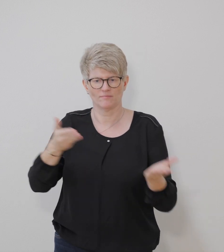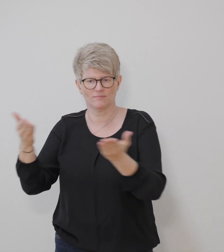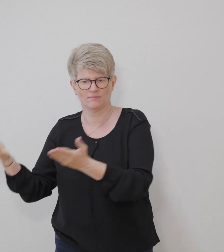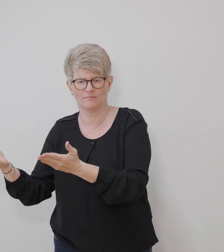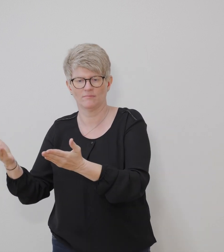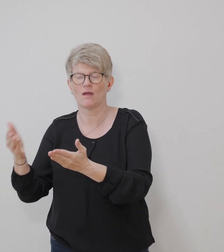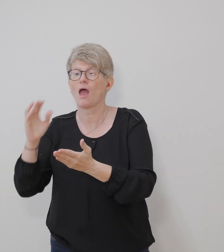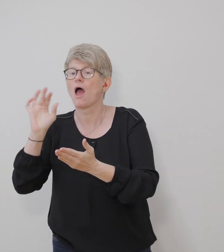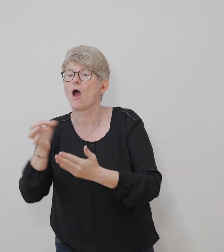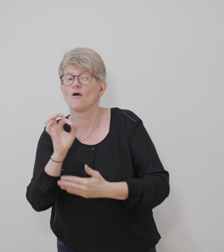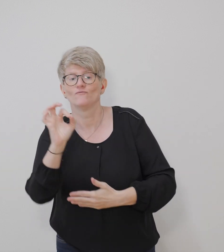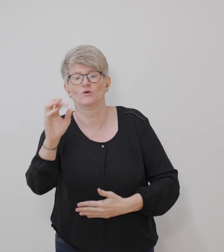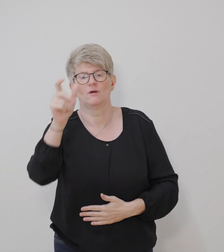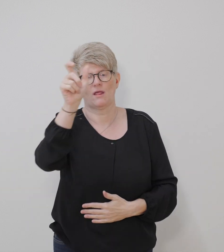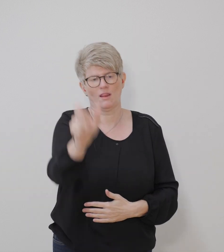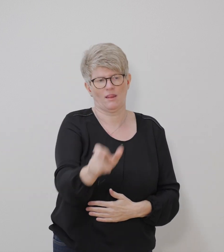Mitmenschen.